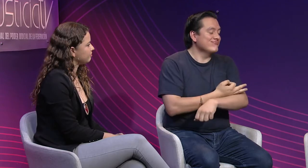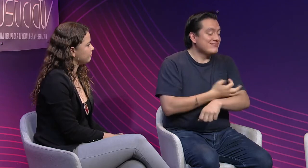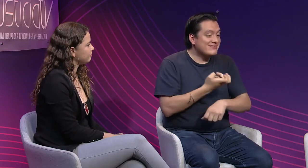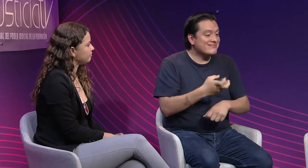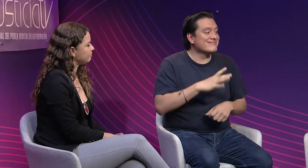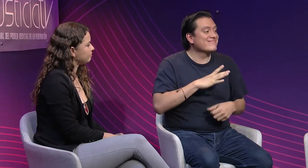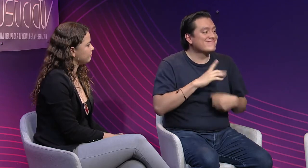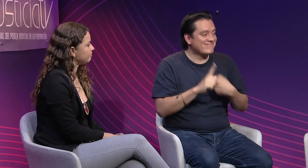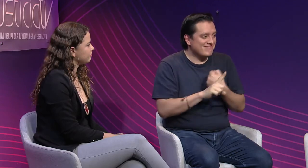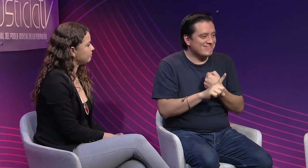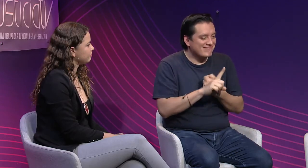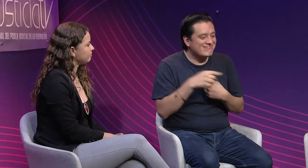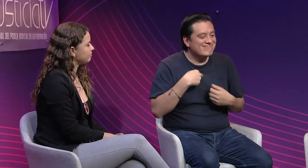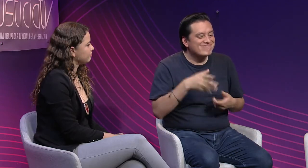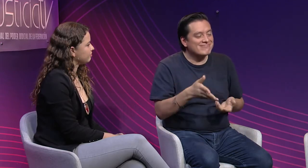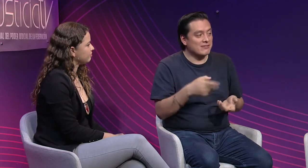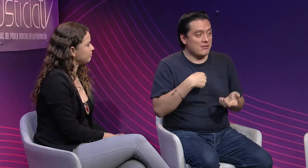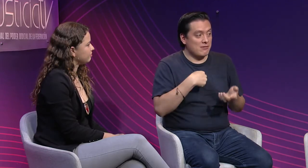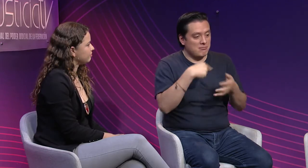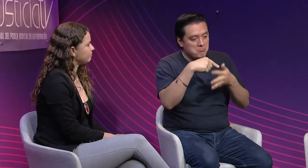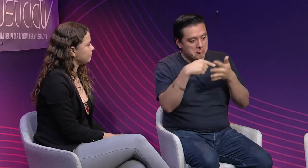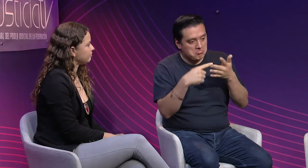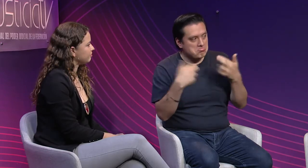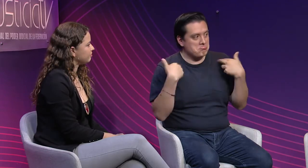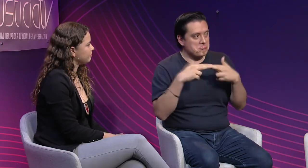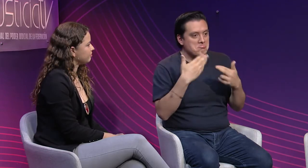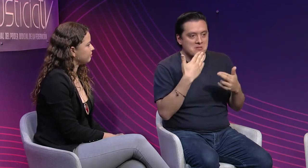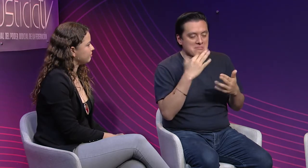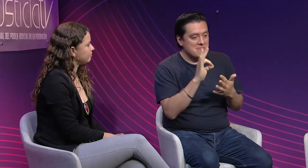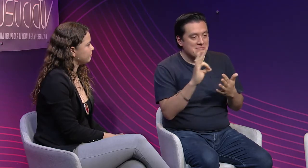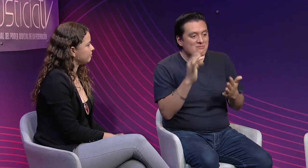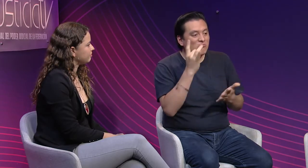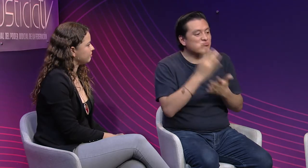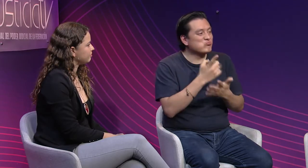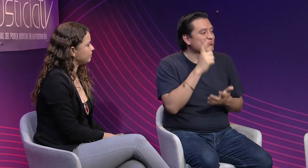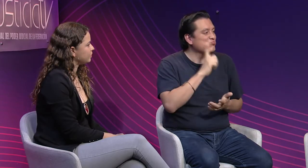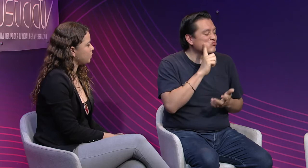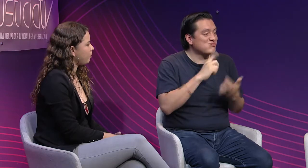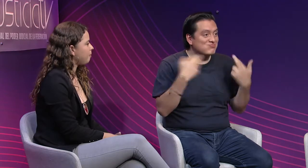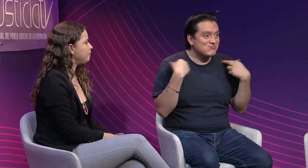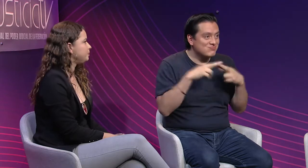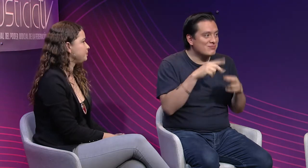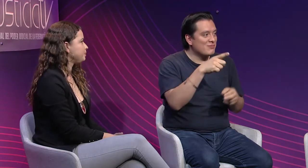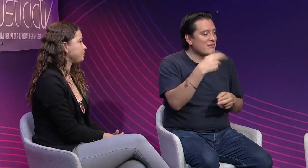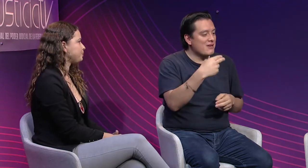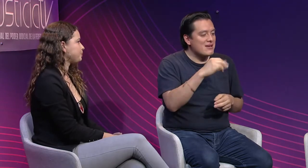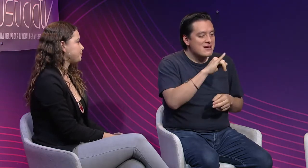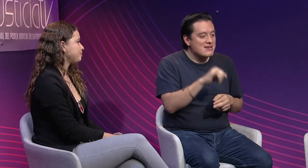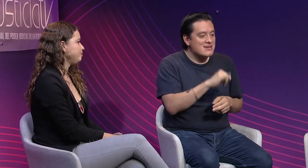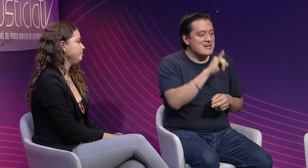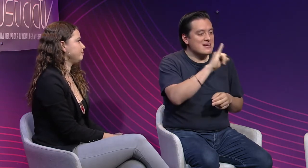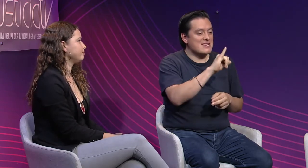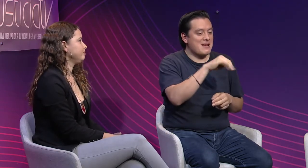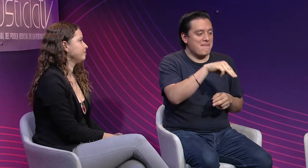parte tangible, entonces me daba la parte teórica. Y fue como fui mejorando. Y la verdad es que muchos